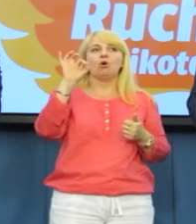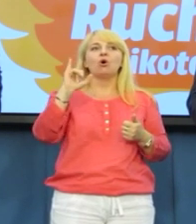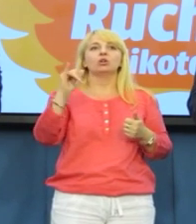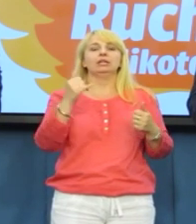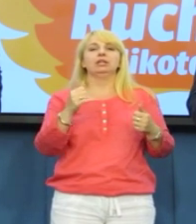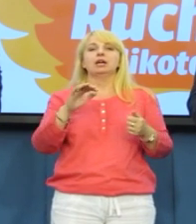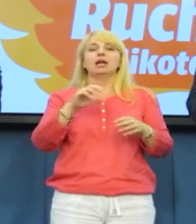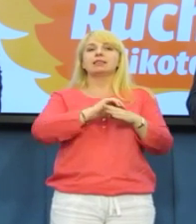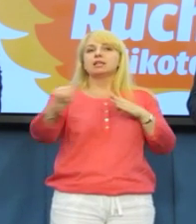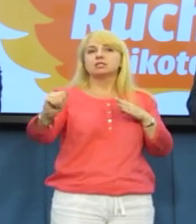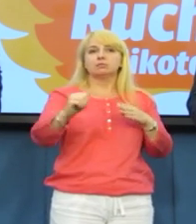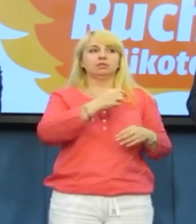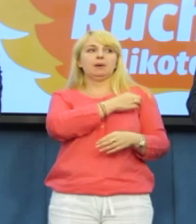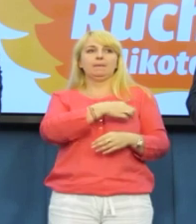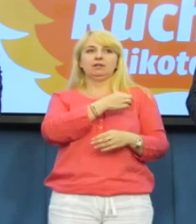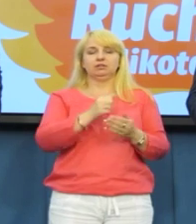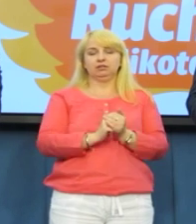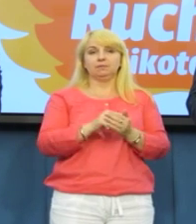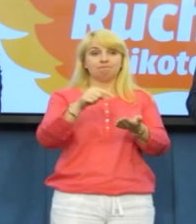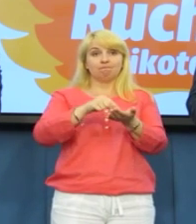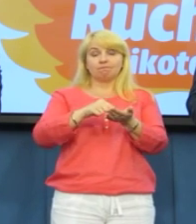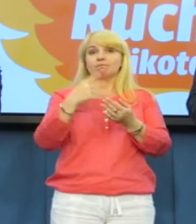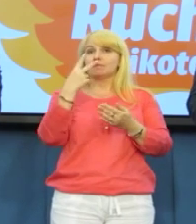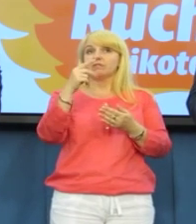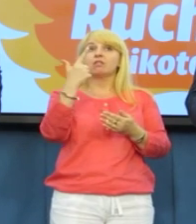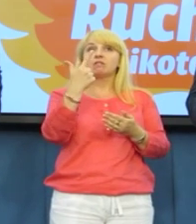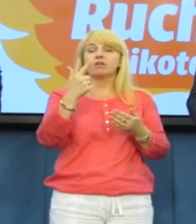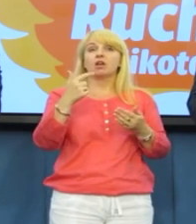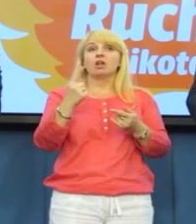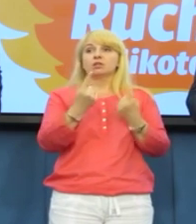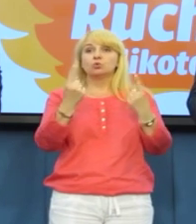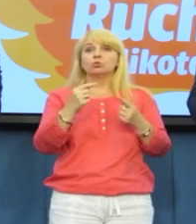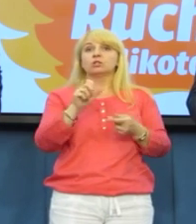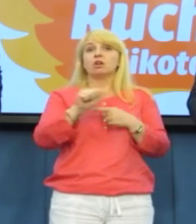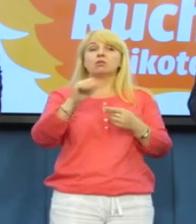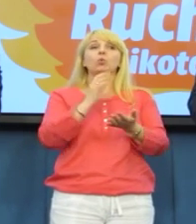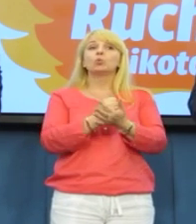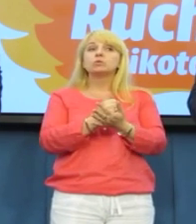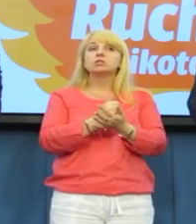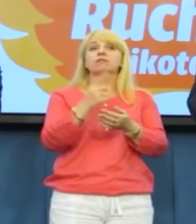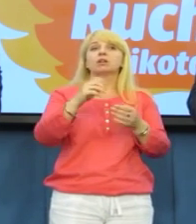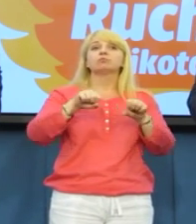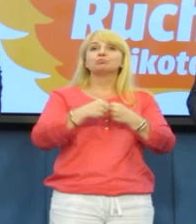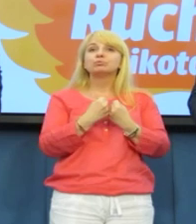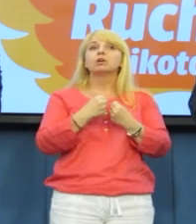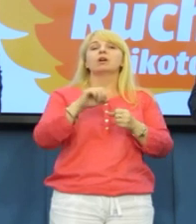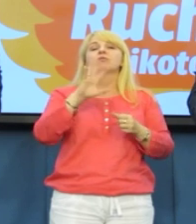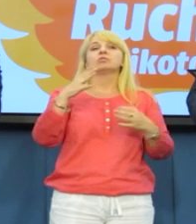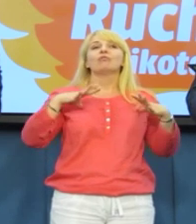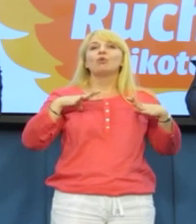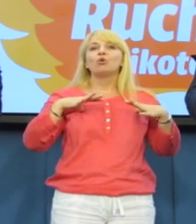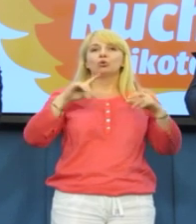dwa fakty, moim zdaniem, pokazują, jak w ogromnym stopniu ta ustawa narusza wolności obywatelskie i jest zagrożeniem dla